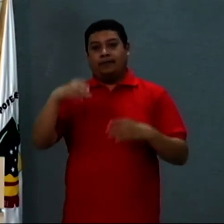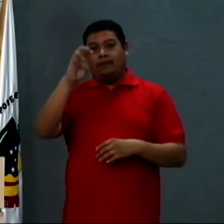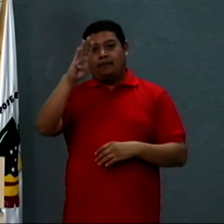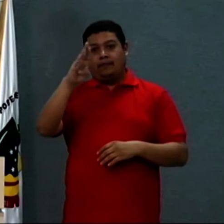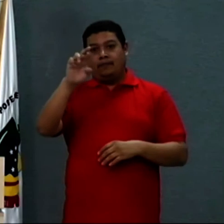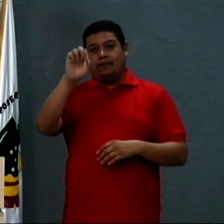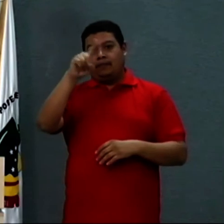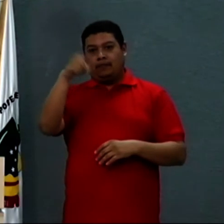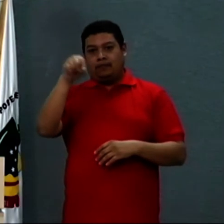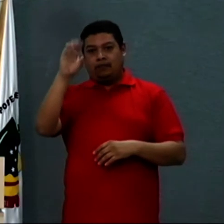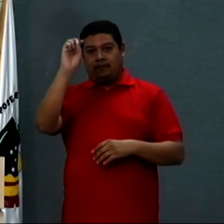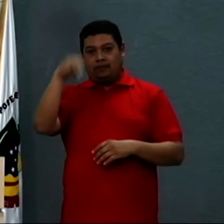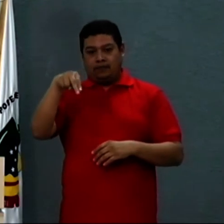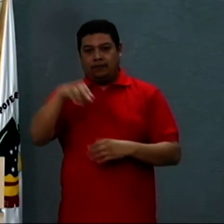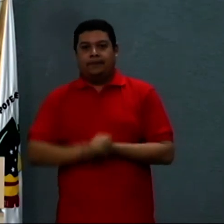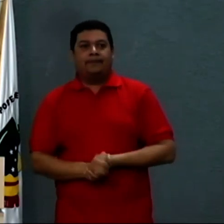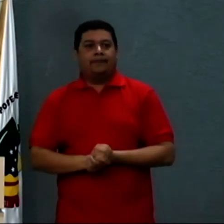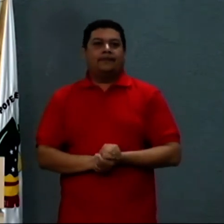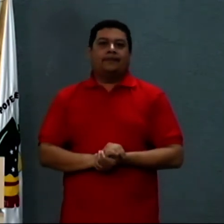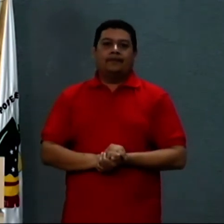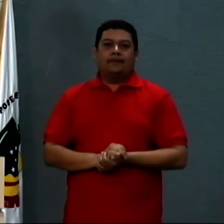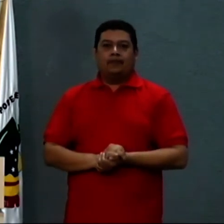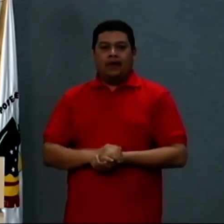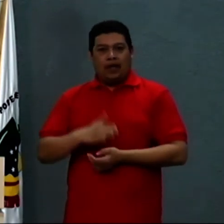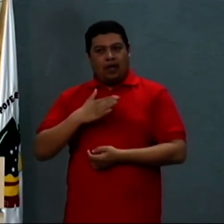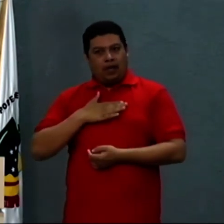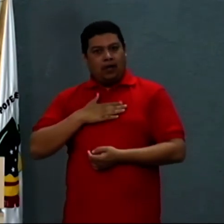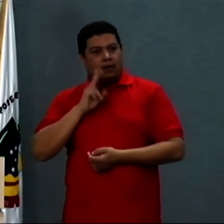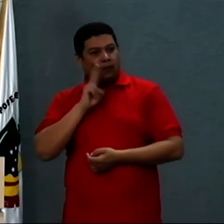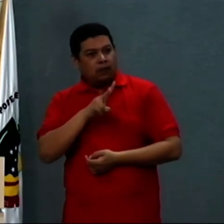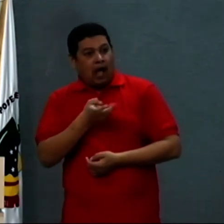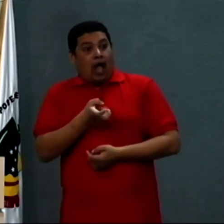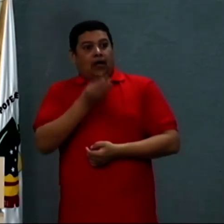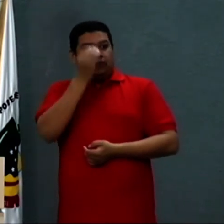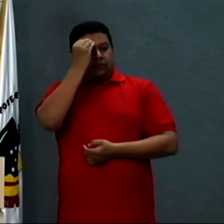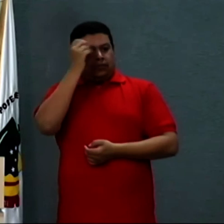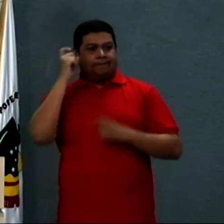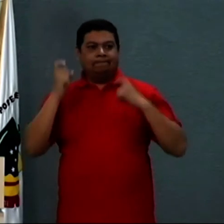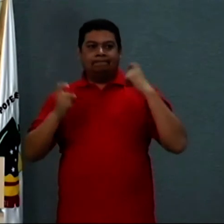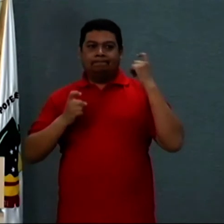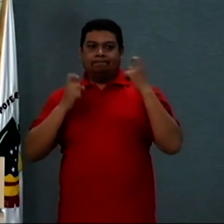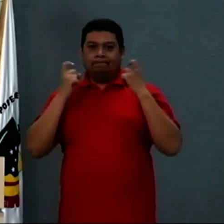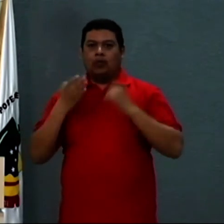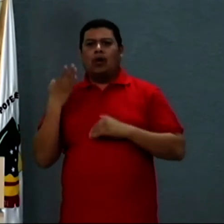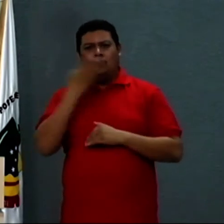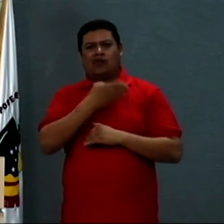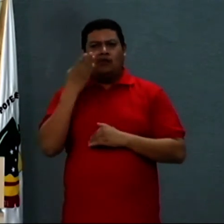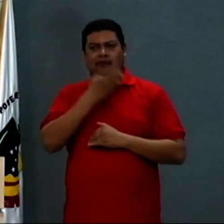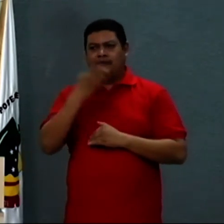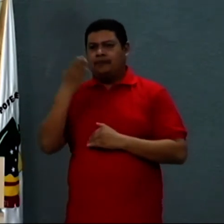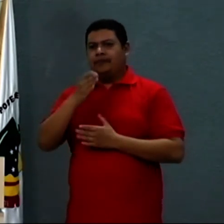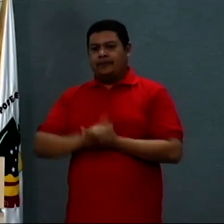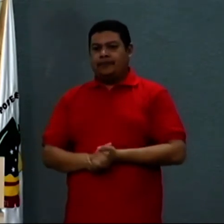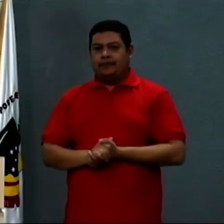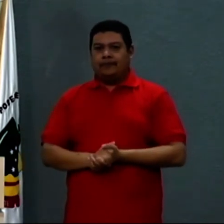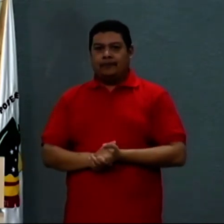Viário. Então, assim, eu fiquei preocupadíssimo, porque eu fiz algumas visitas em outros lugares aí, alguém estava comentando